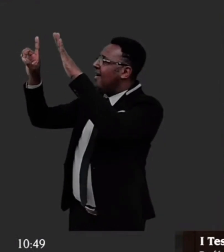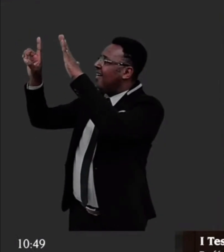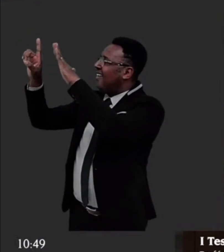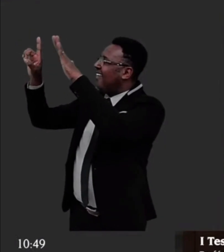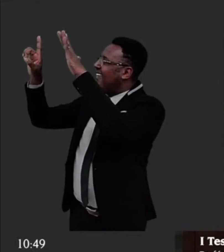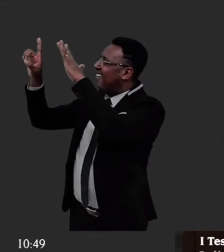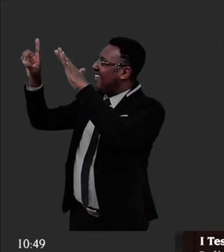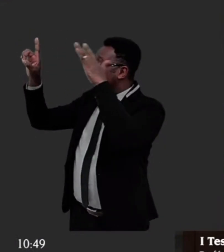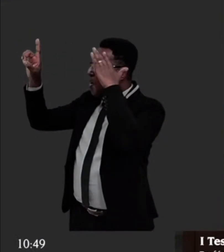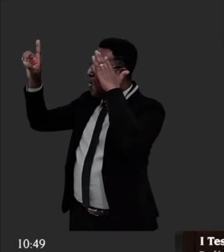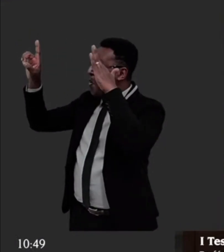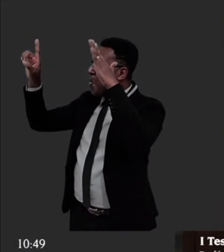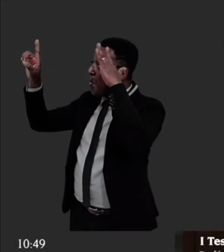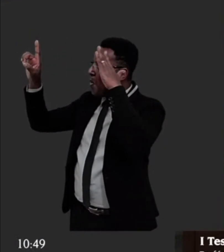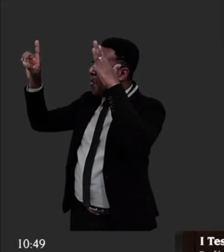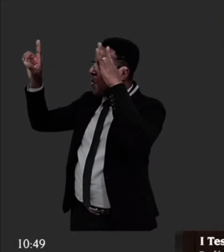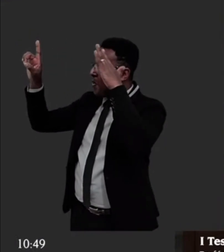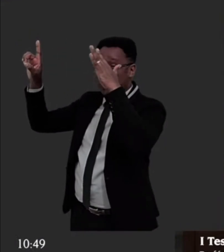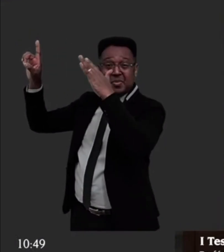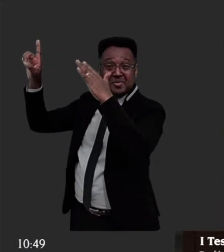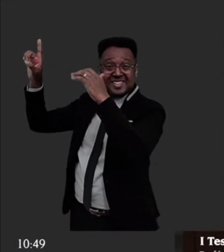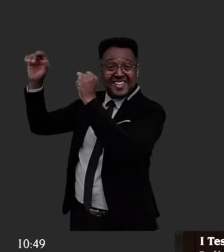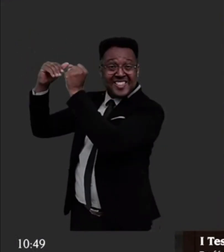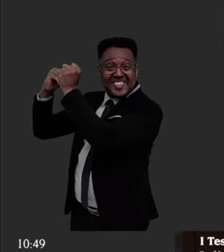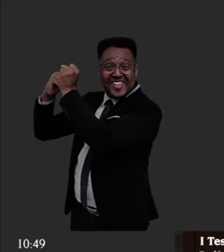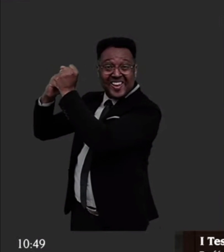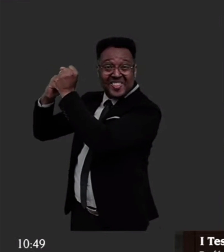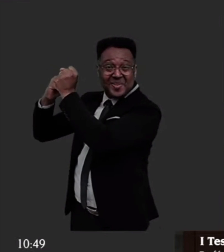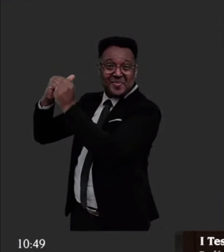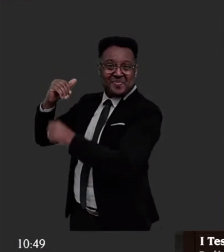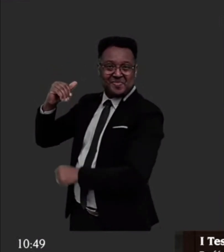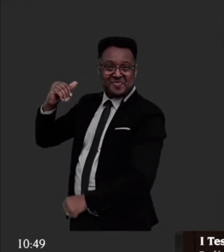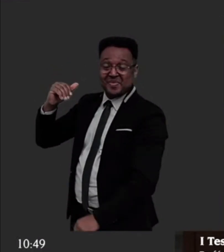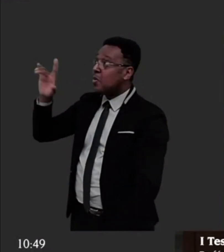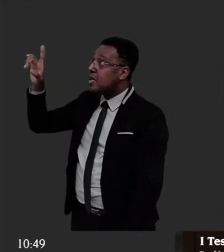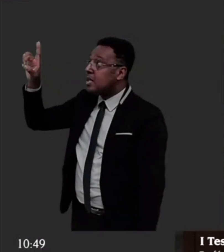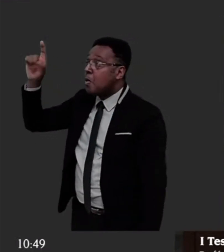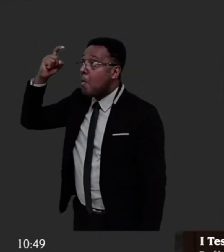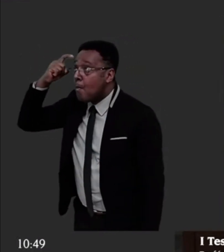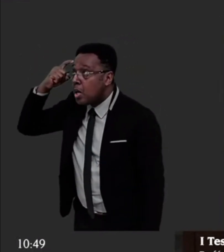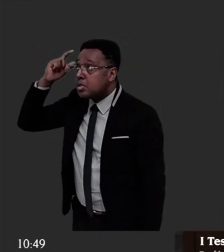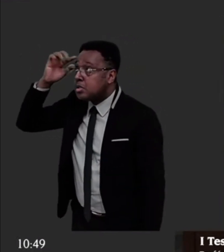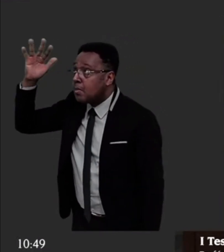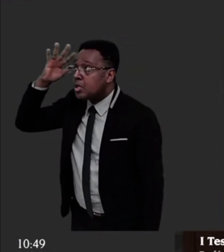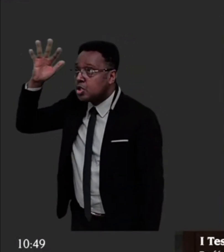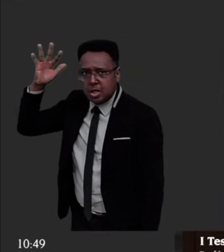altos do que os pensamentos humanos. Ninguém pode imaginar o que Deus imagina. mas o Espírito dele